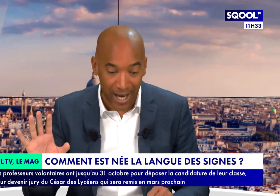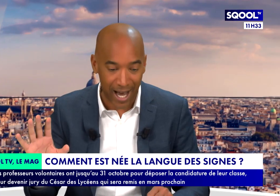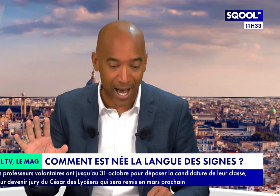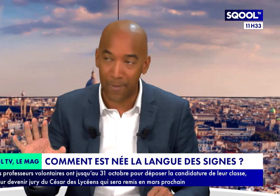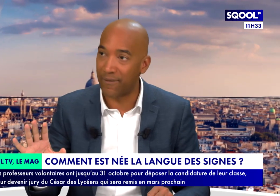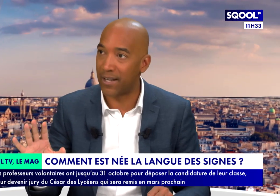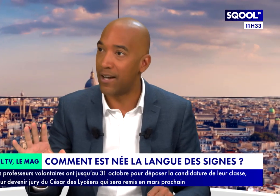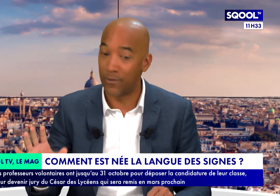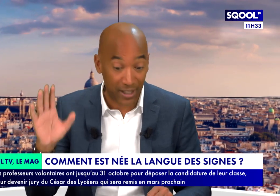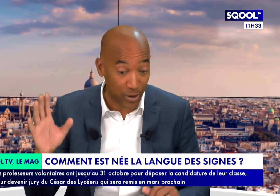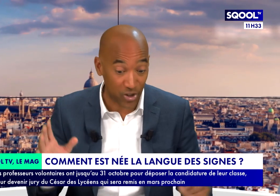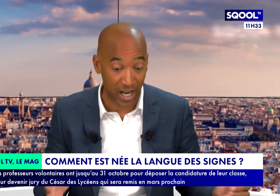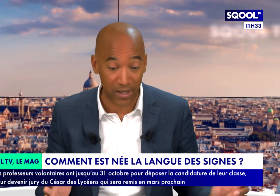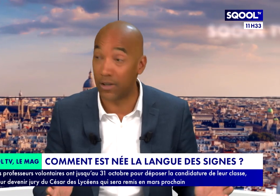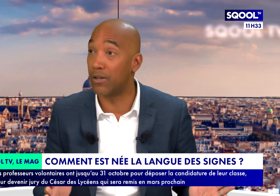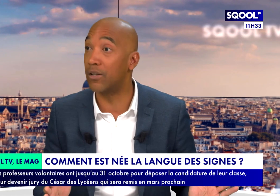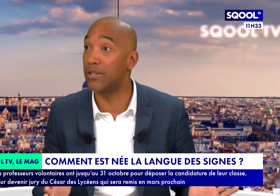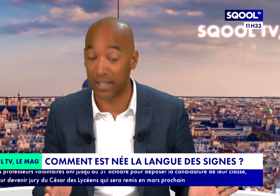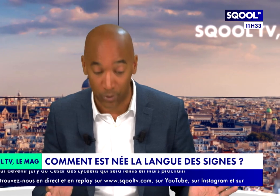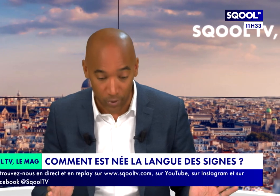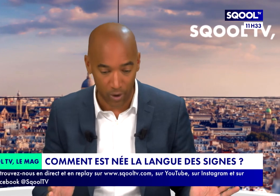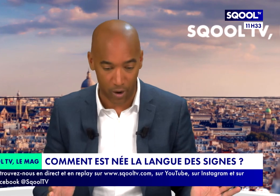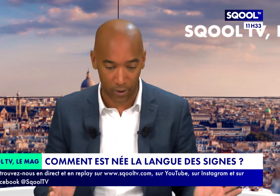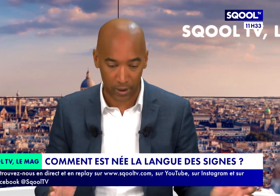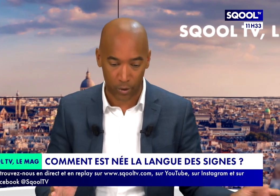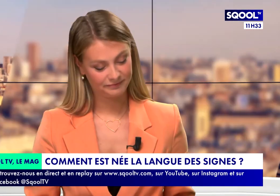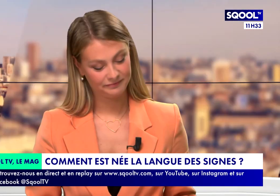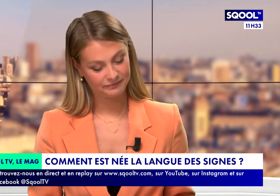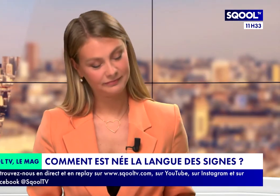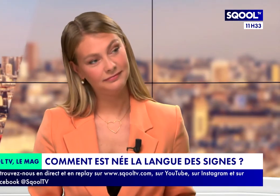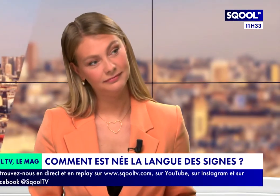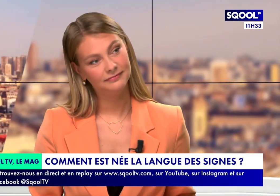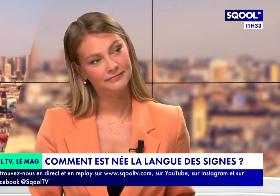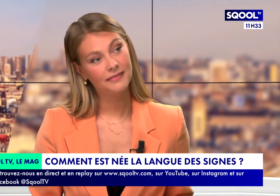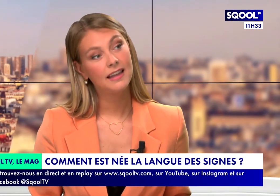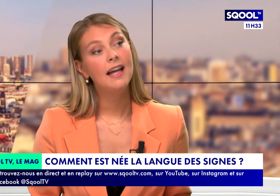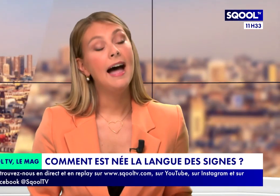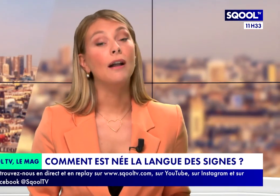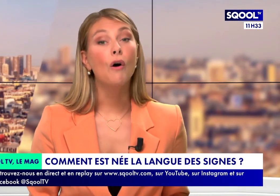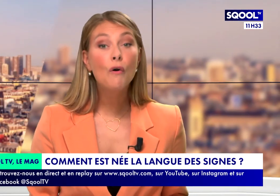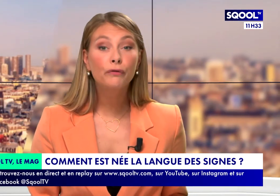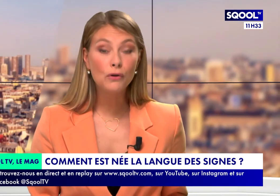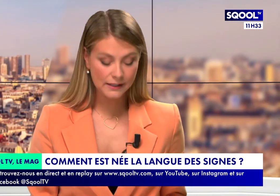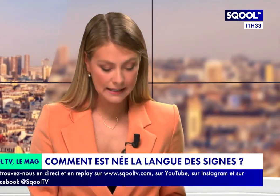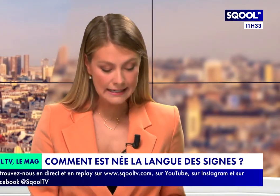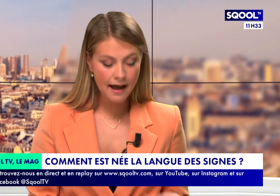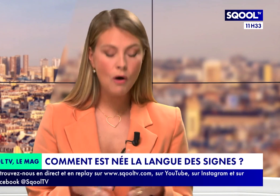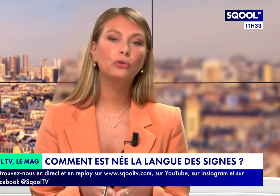merveille. Vous êtes radieux, cher ami. Sait-on combien il y a de sourds et de malentendants en France ? Alors, en France, il y a entre